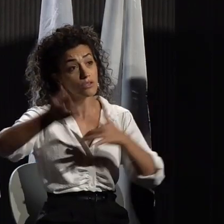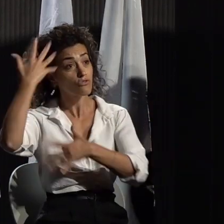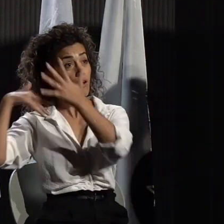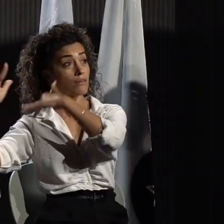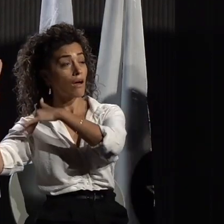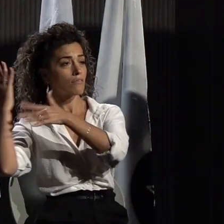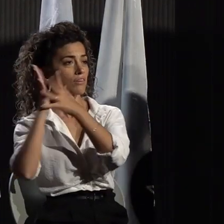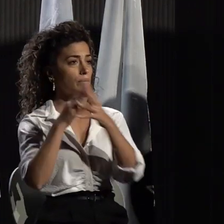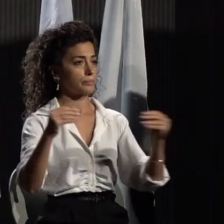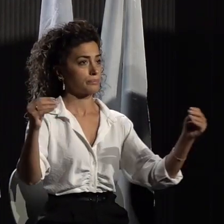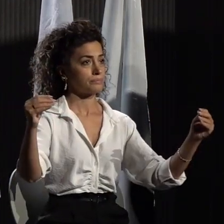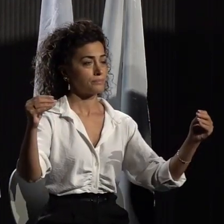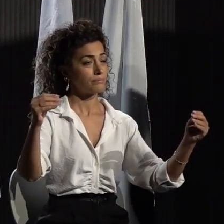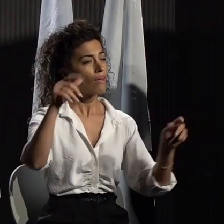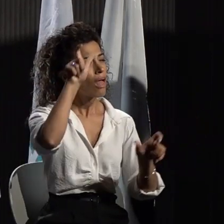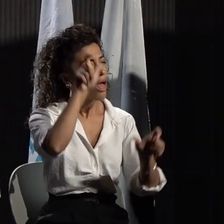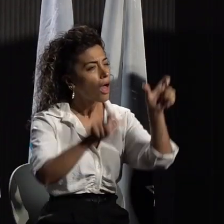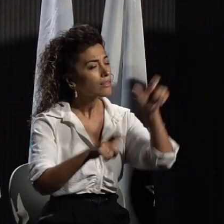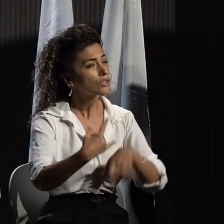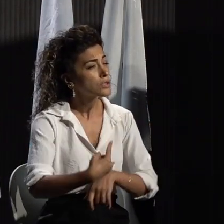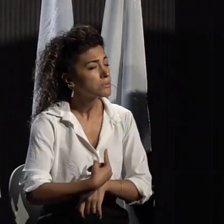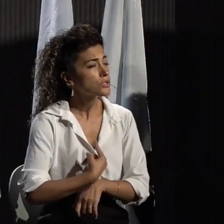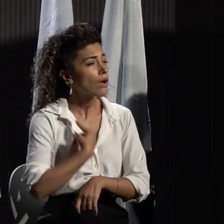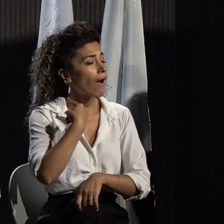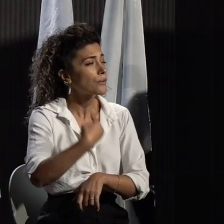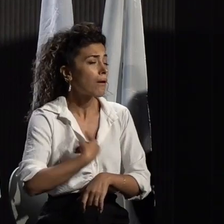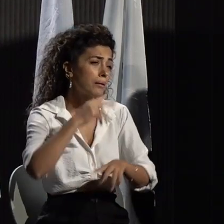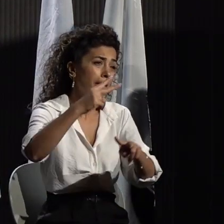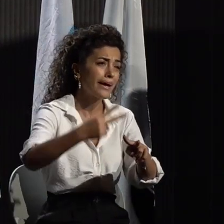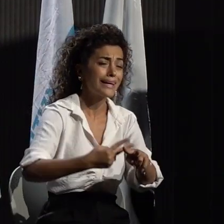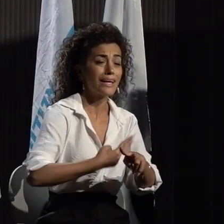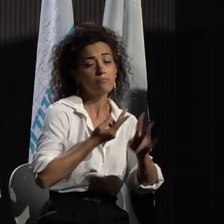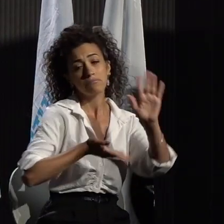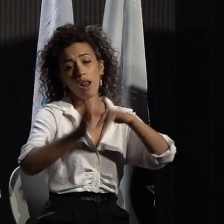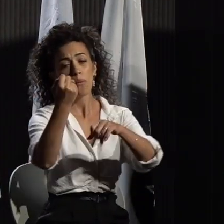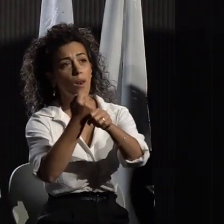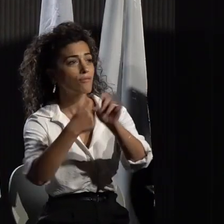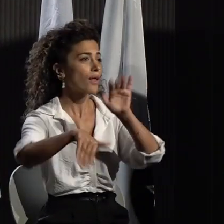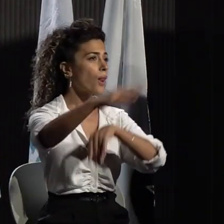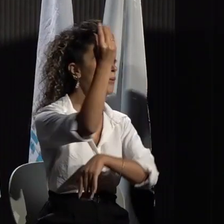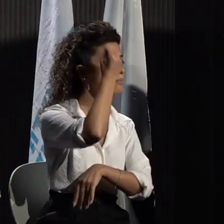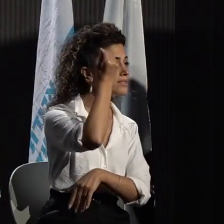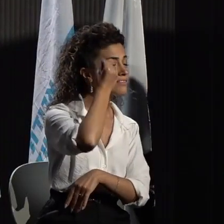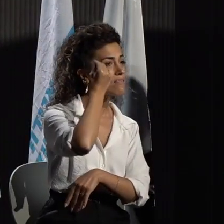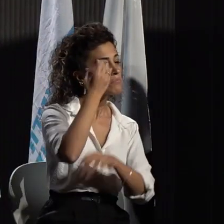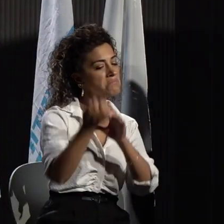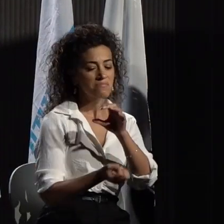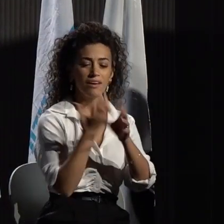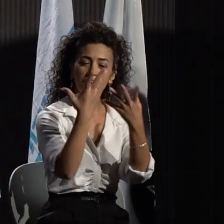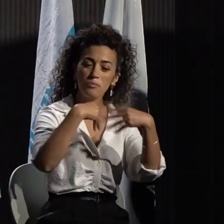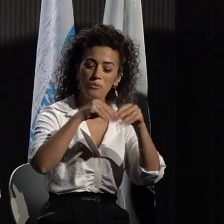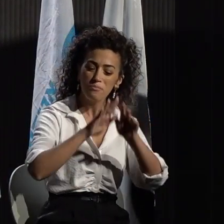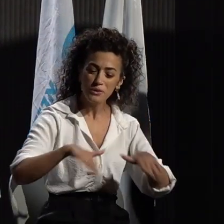ואיננו אנשים שחיו חיים מלאים ורגילים הלכו לעבודה ולבית הספר הקימו